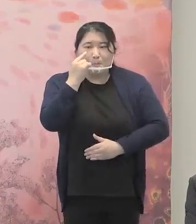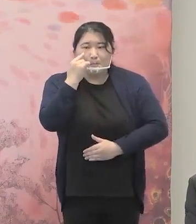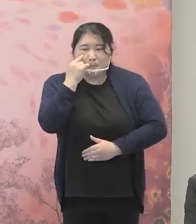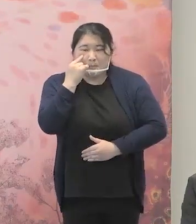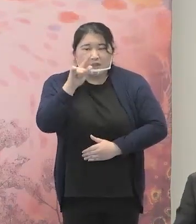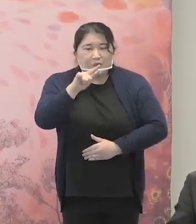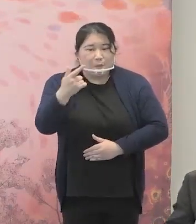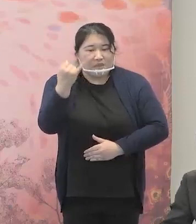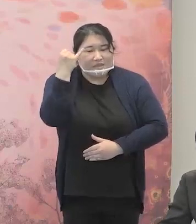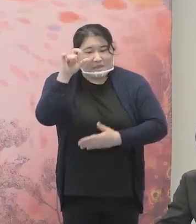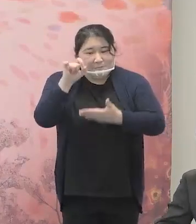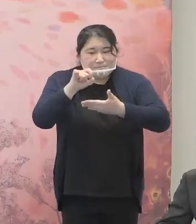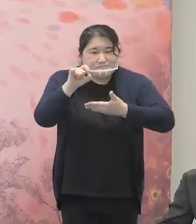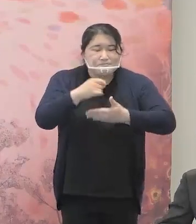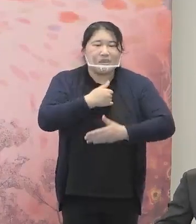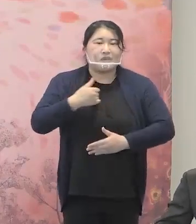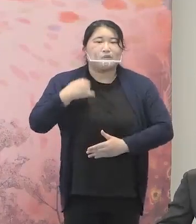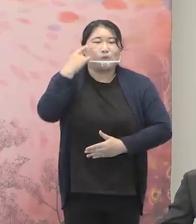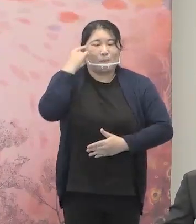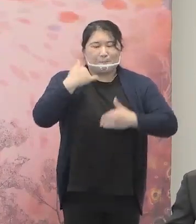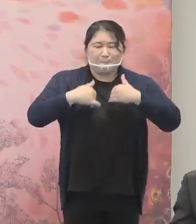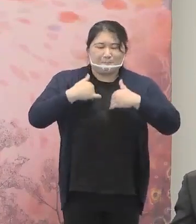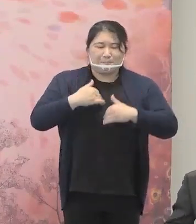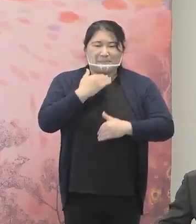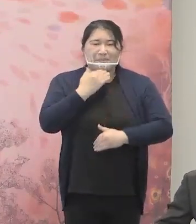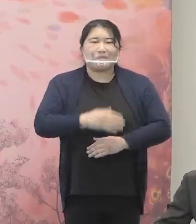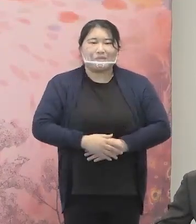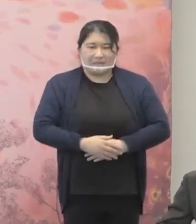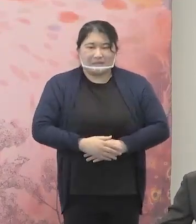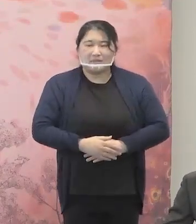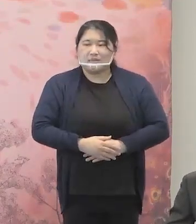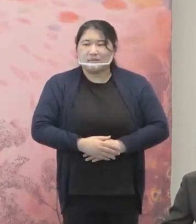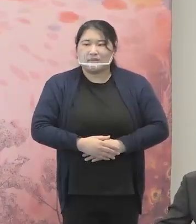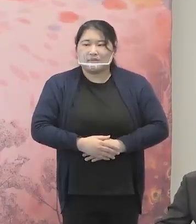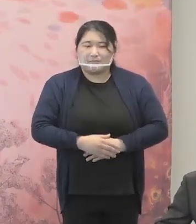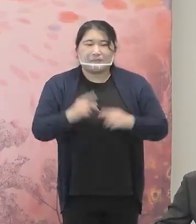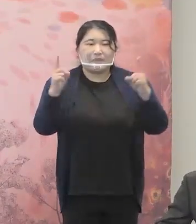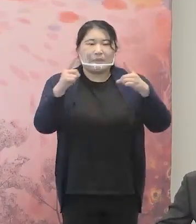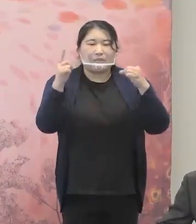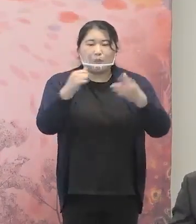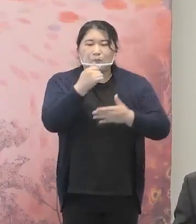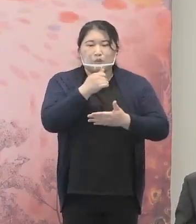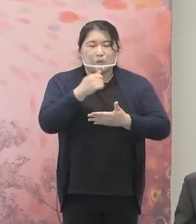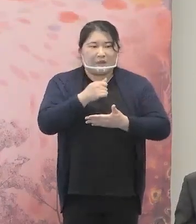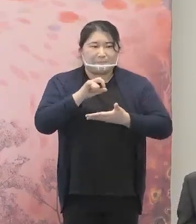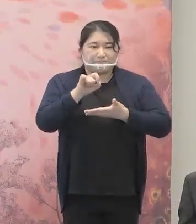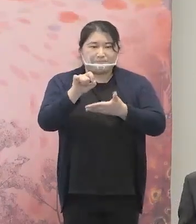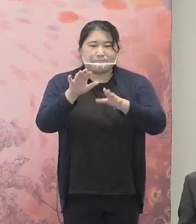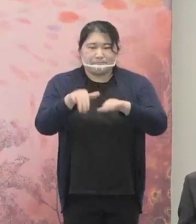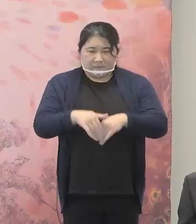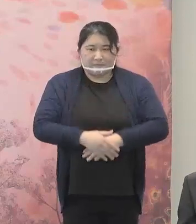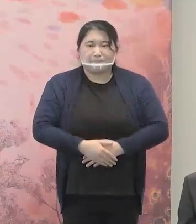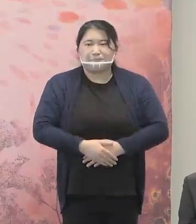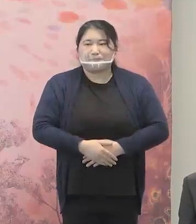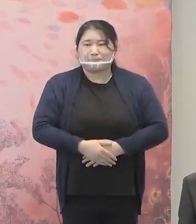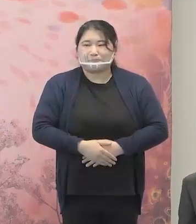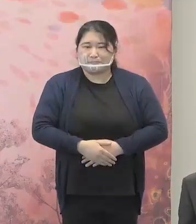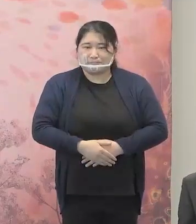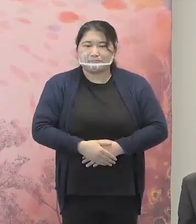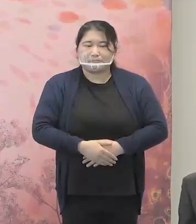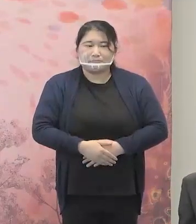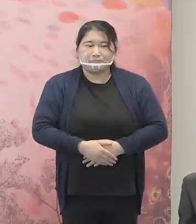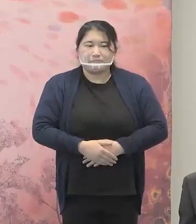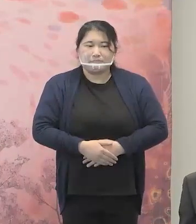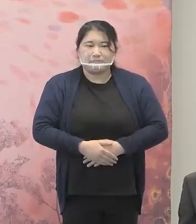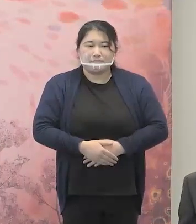かと思っておりますので楽しみにしてございます。こちらはこうしたリニューアルを、セレモニーのご紹介でございましたので、ペーパーとしてございます